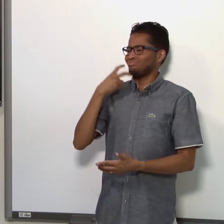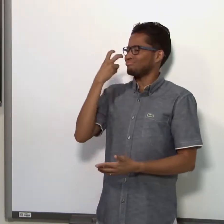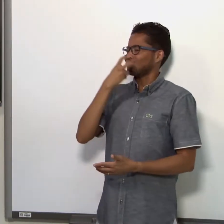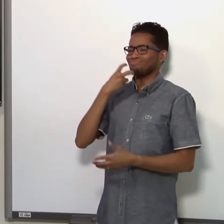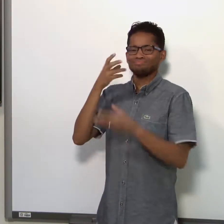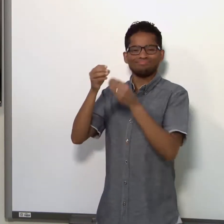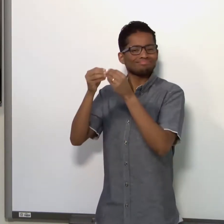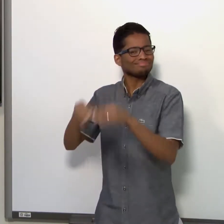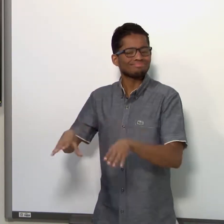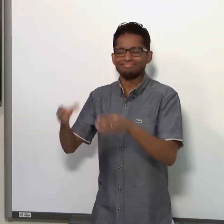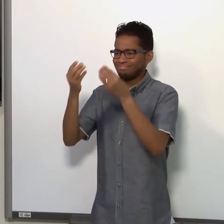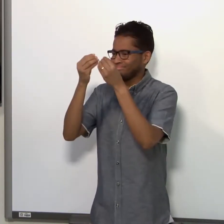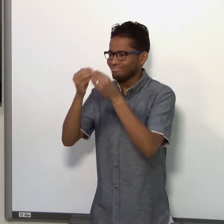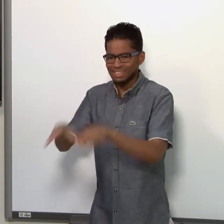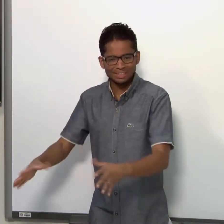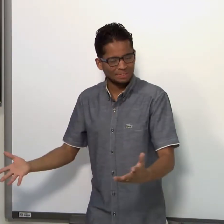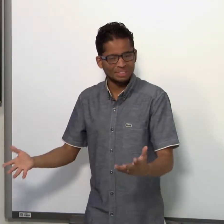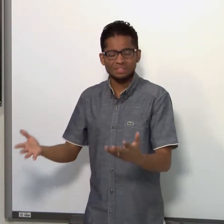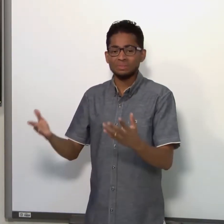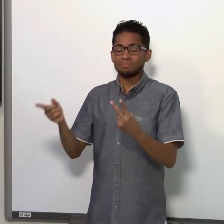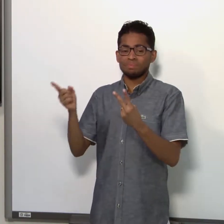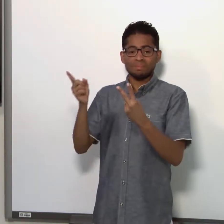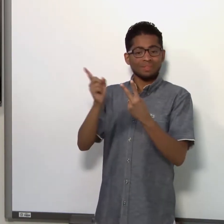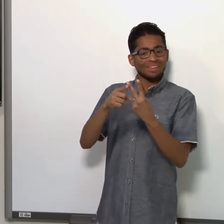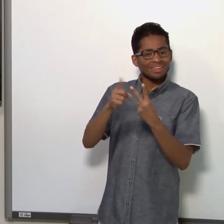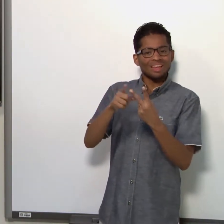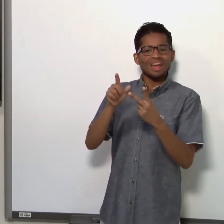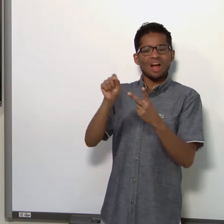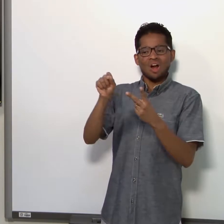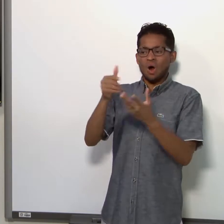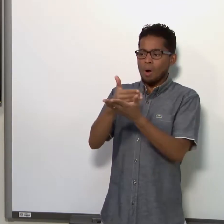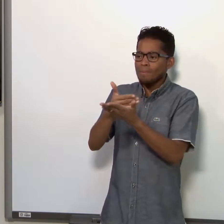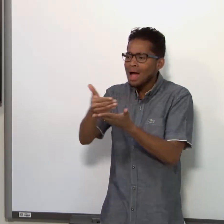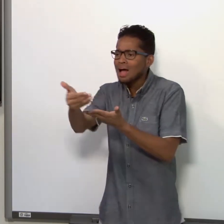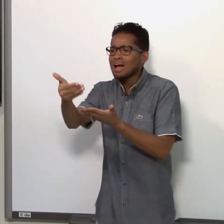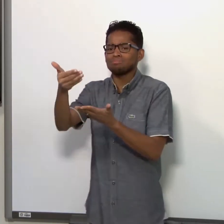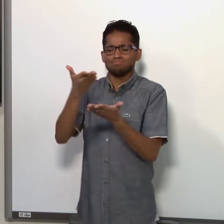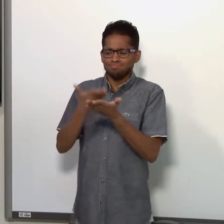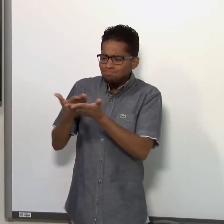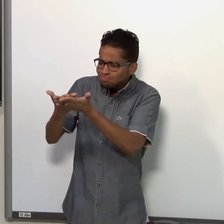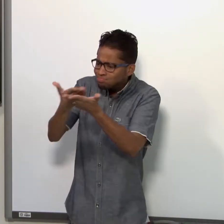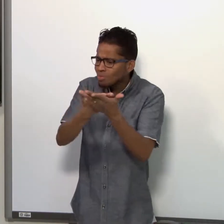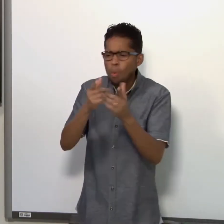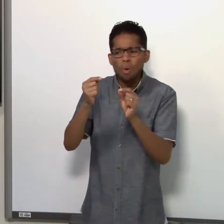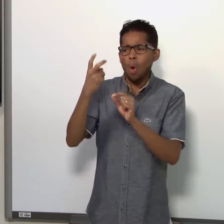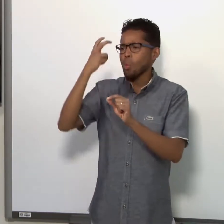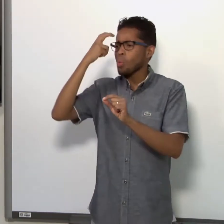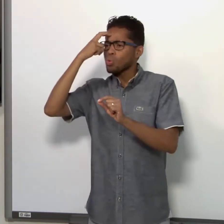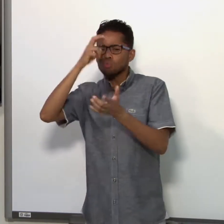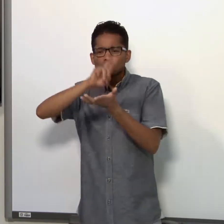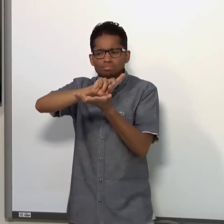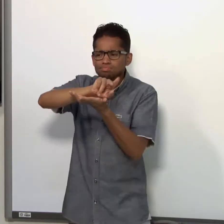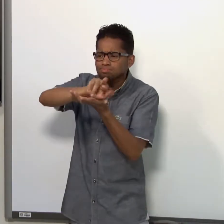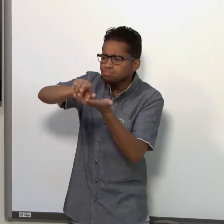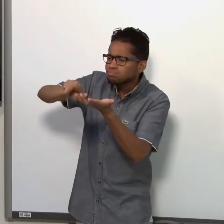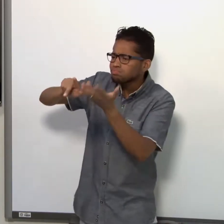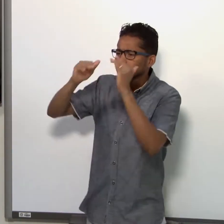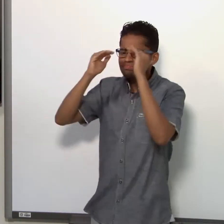E não foi bom para o desenvolvimento dos surdos. Trouxe prejuízo pelo fato de ser cobrada a oralização. Então, começou os